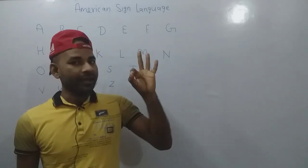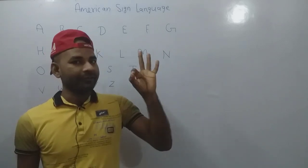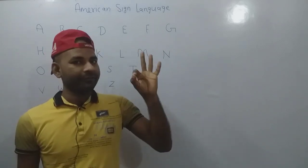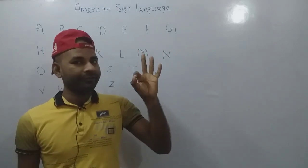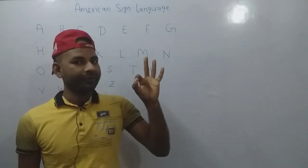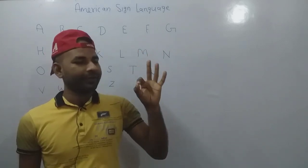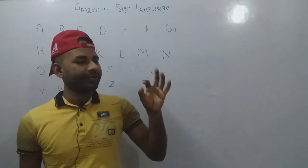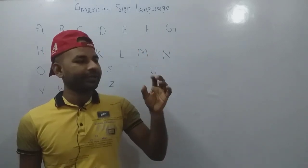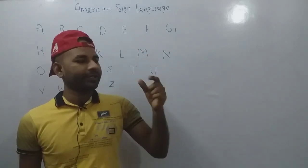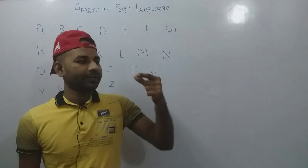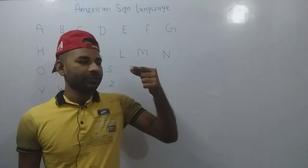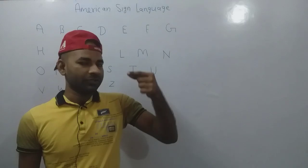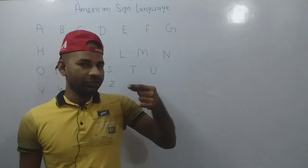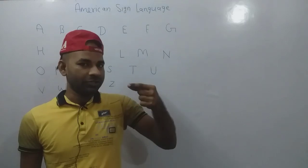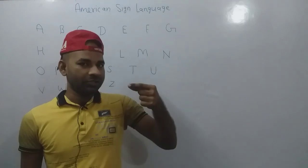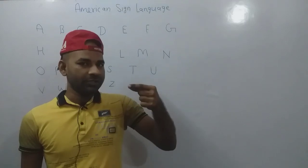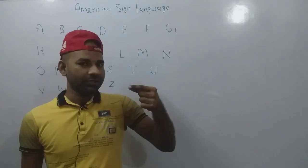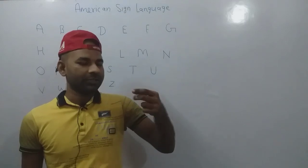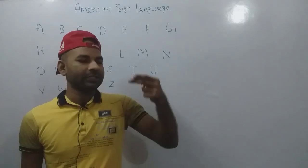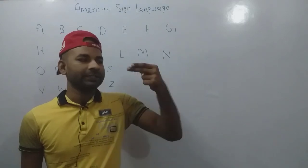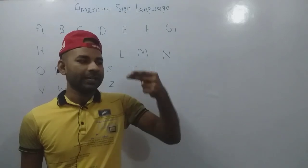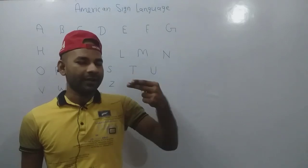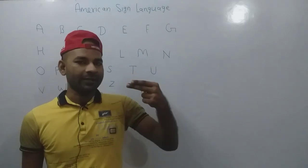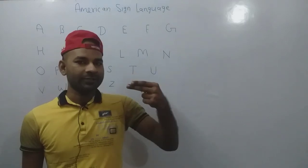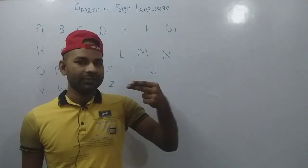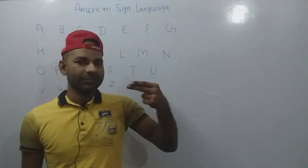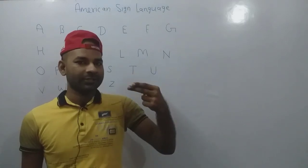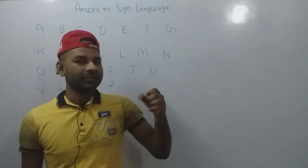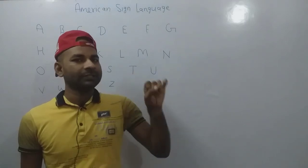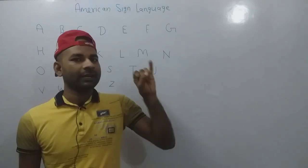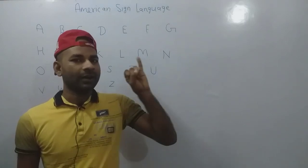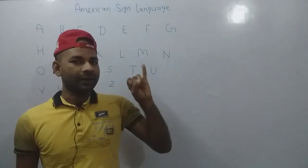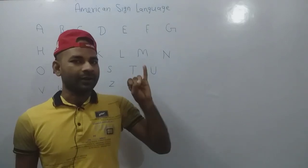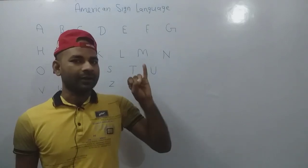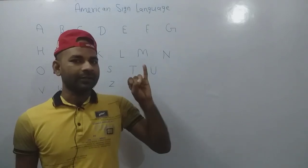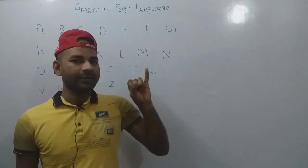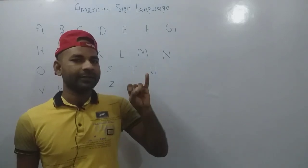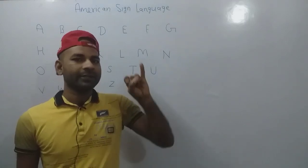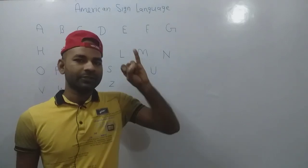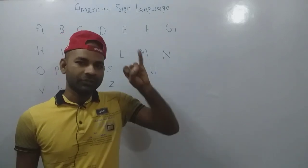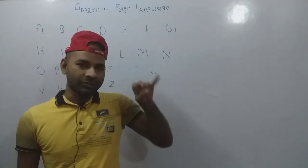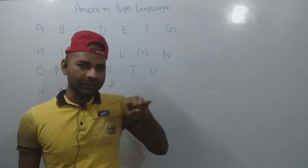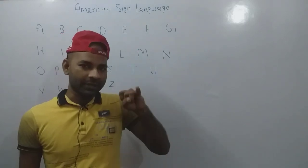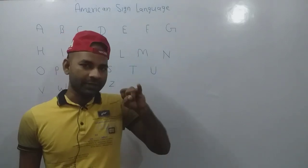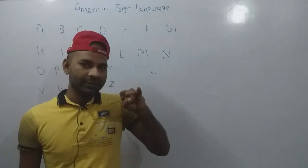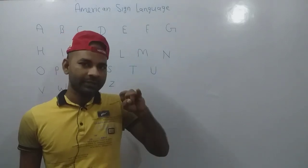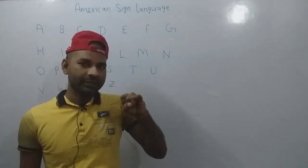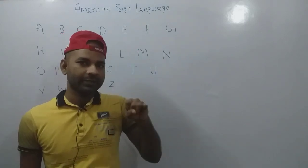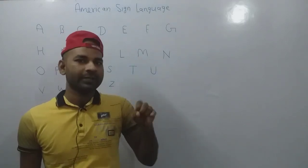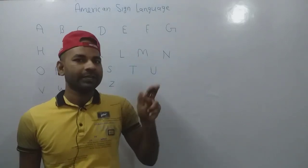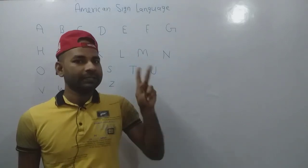F G H I J